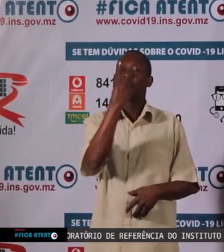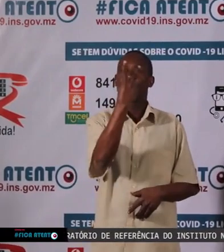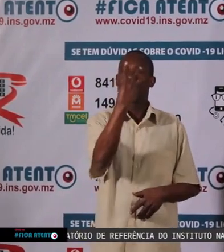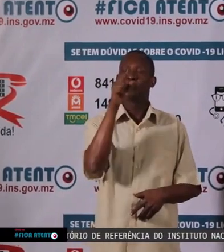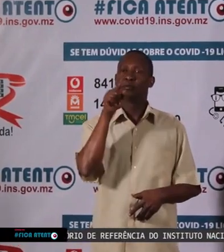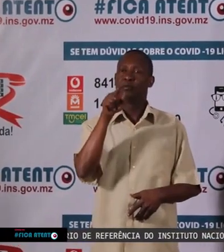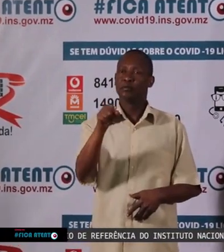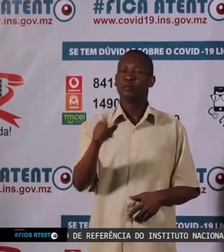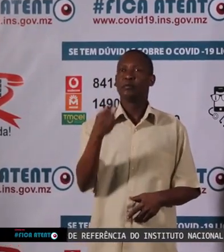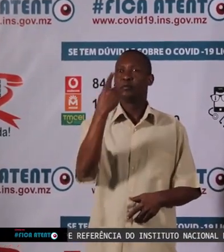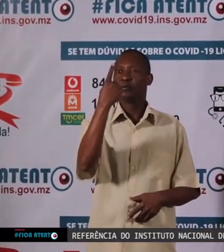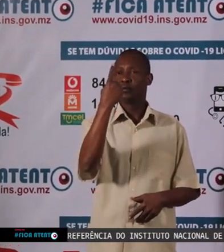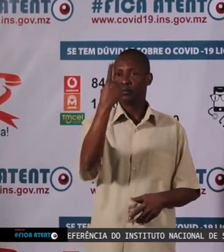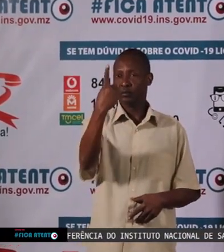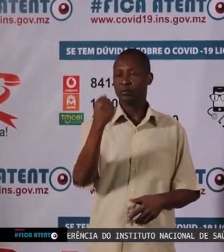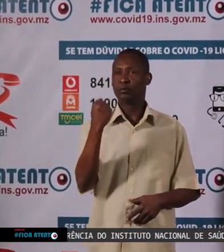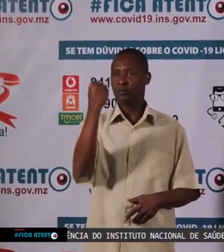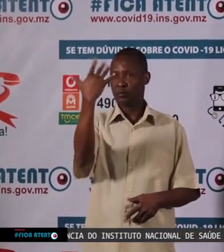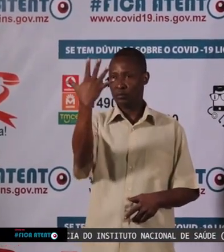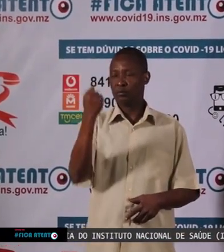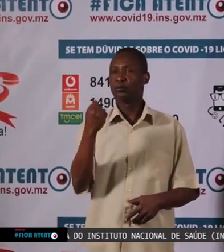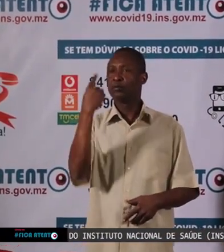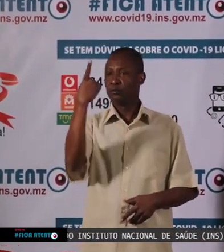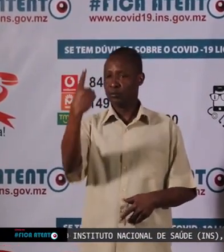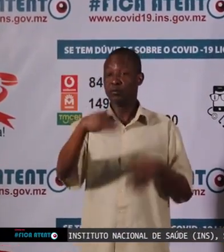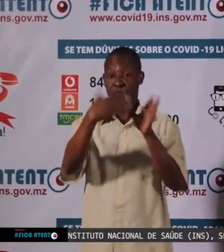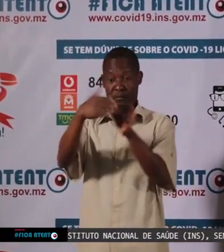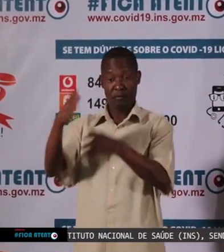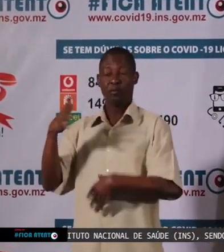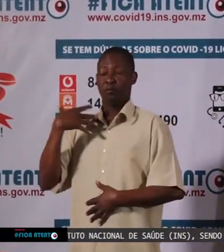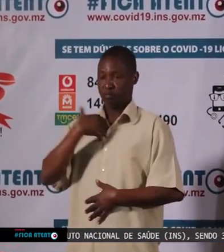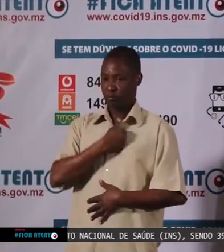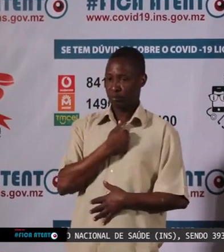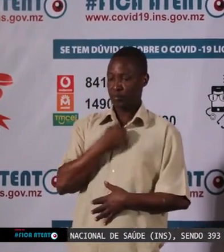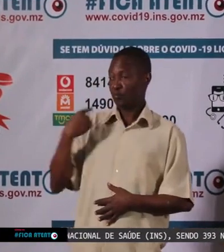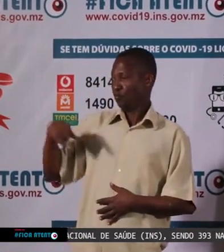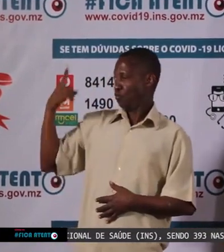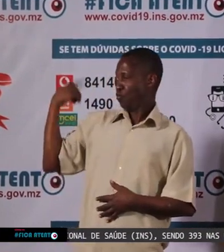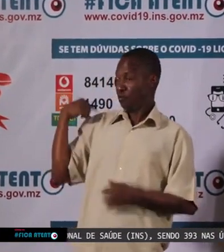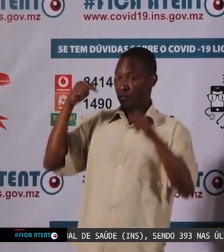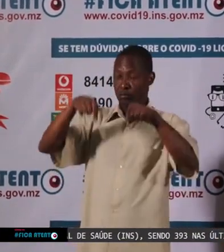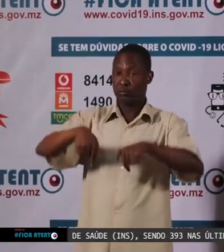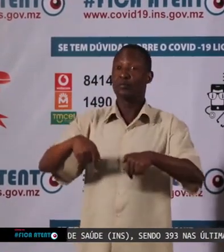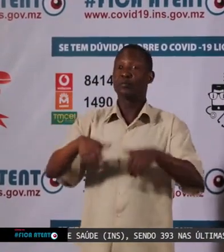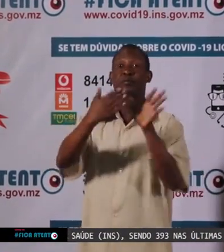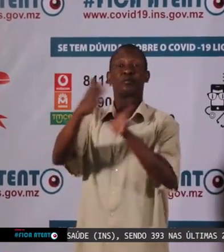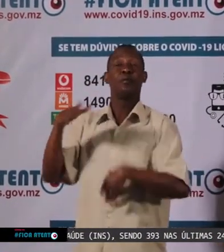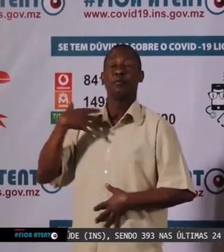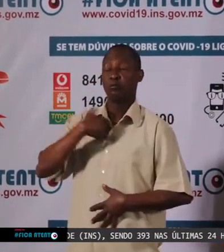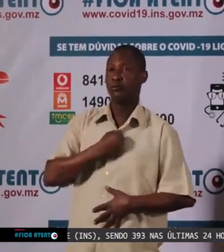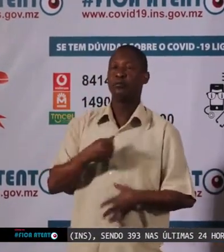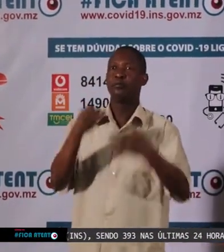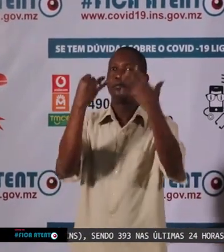2.151 óbitos de Covid-19, dos quais 77 nas últimas 24 horas. Este